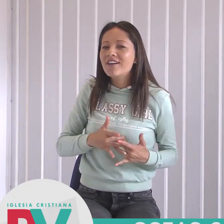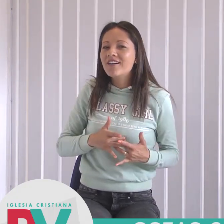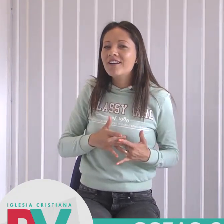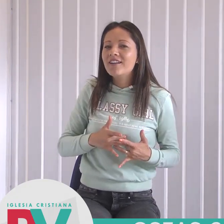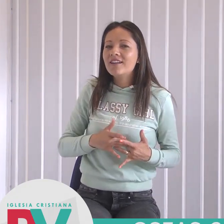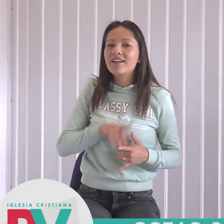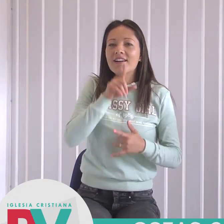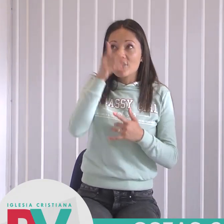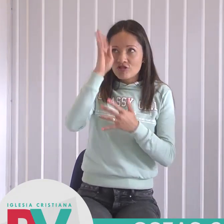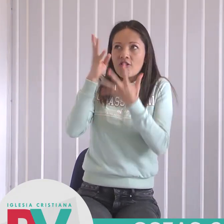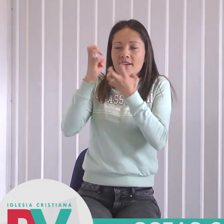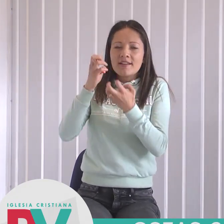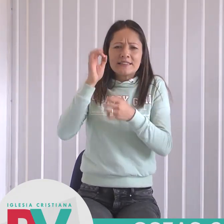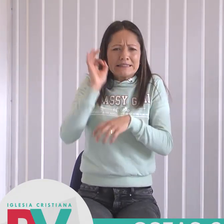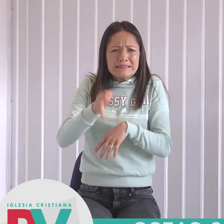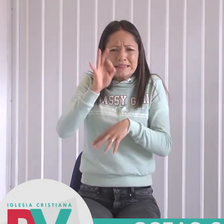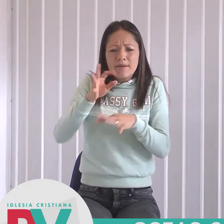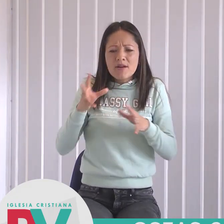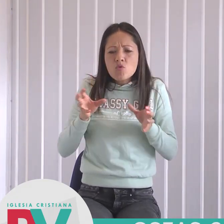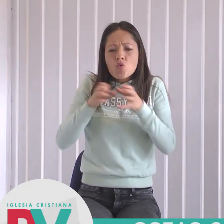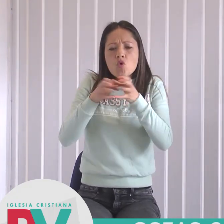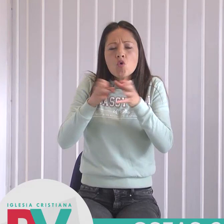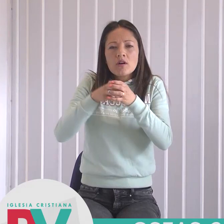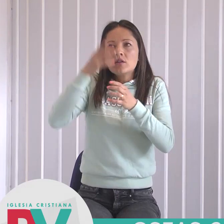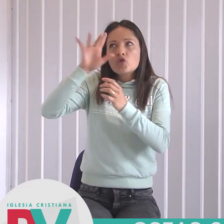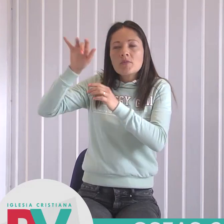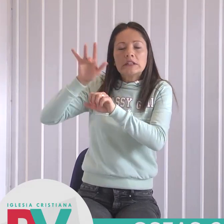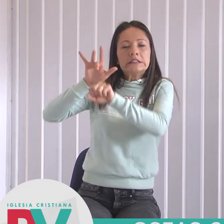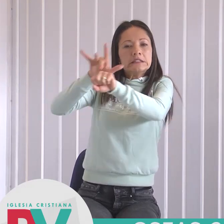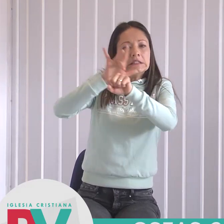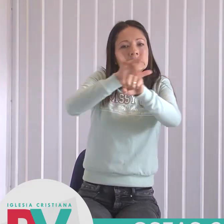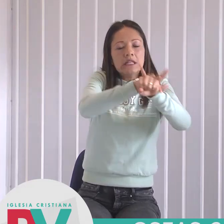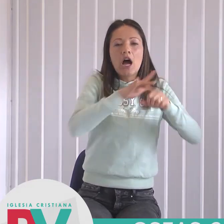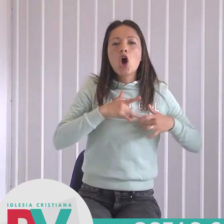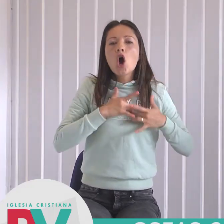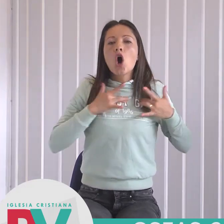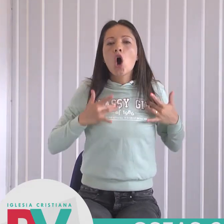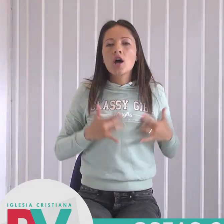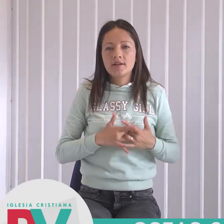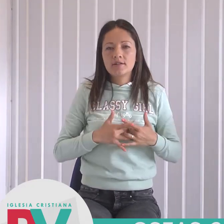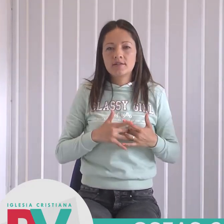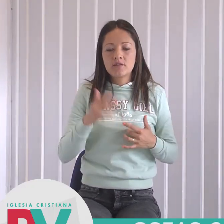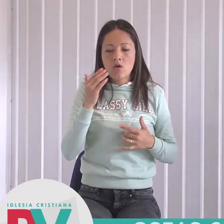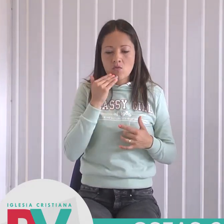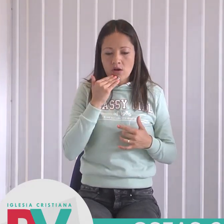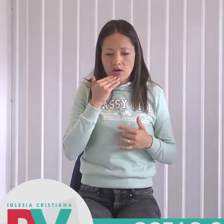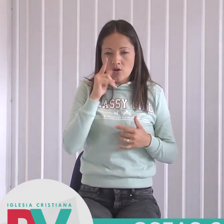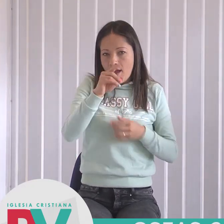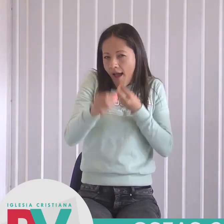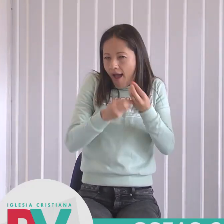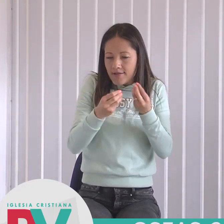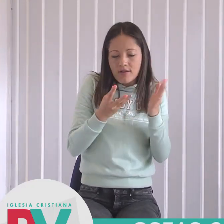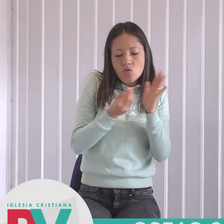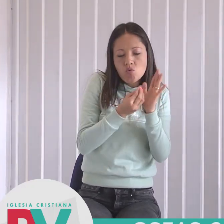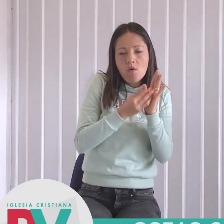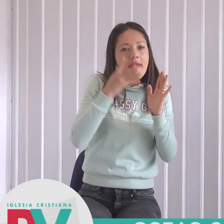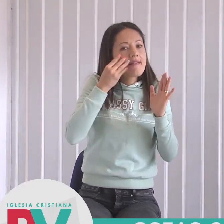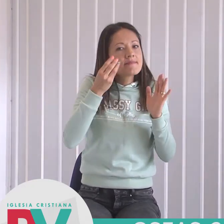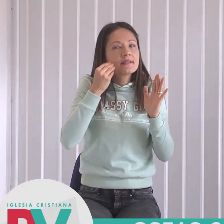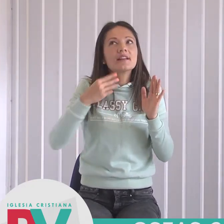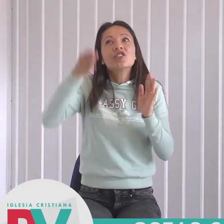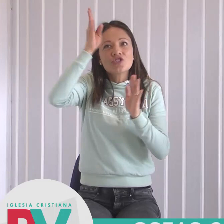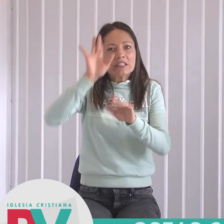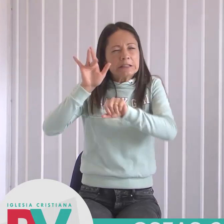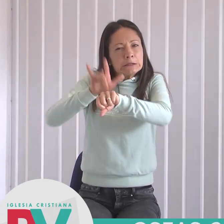vez que nos reunimos en el culto. Hablar al corazón. Cada vez que usted desarrolla un grupo de experiencia, que hable Dios ¿a dónde?